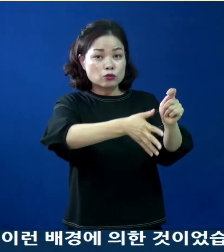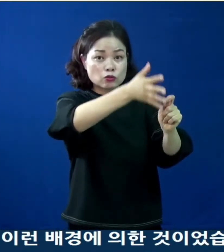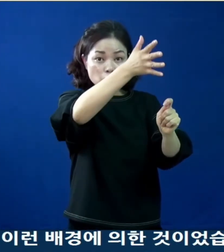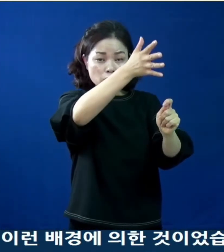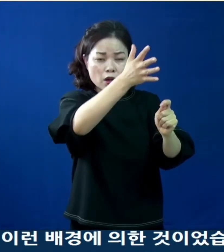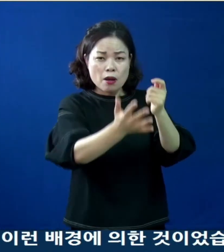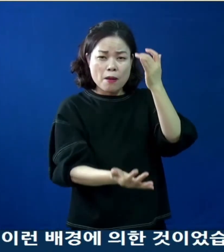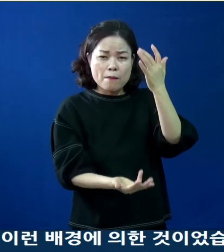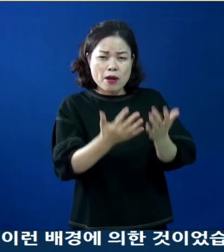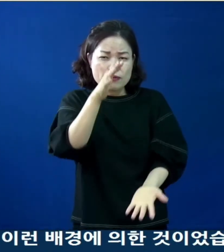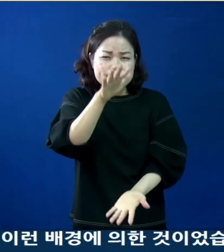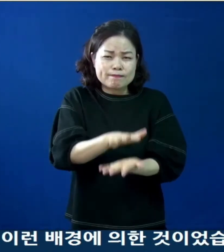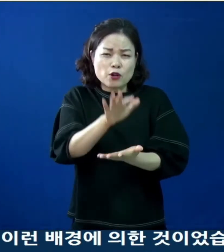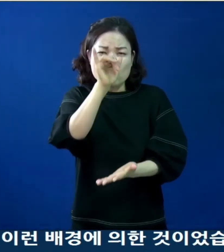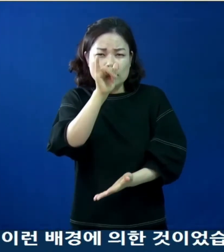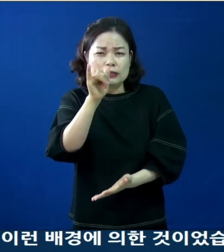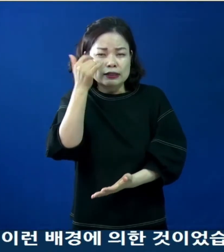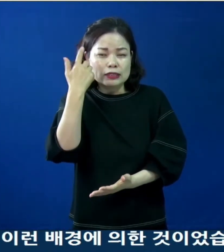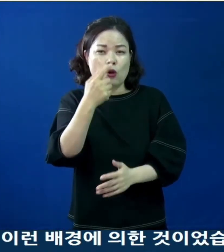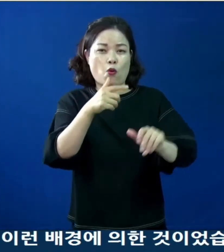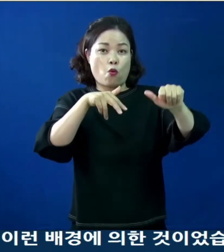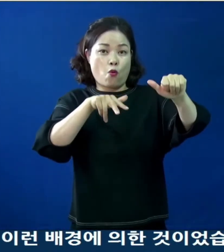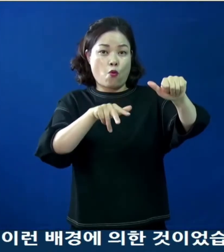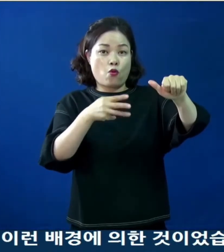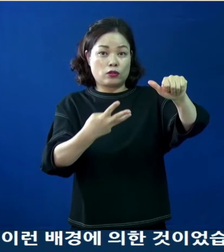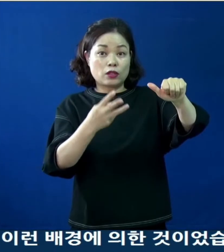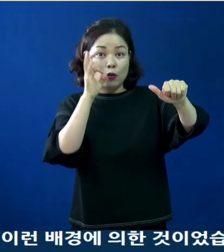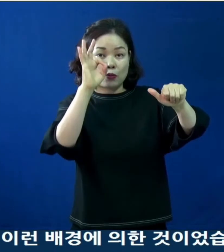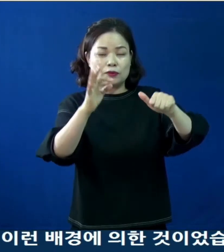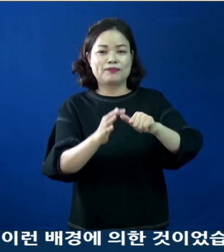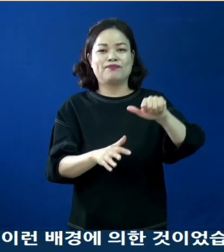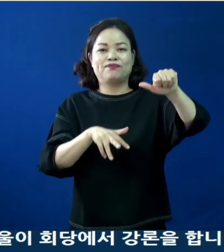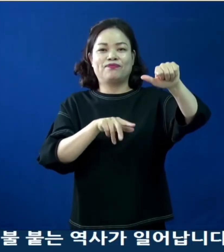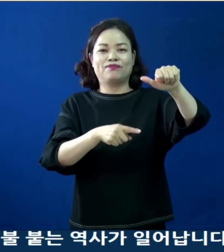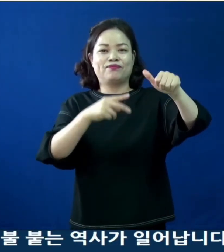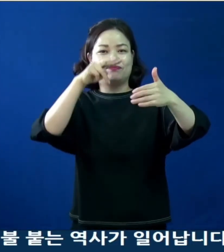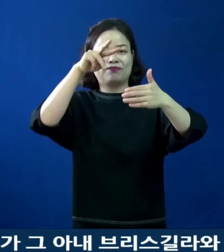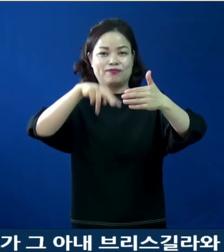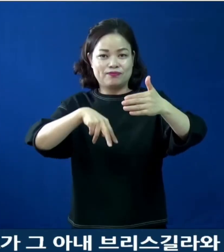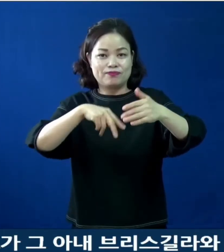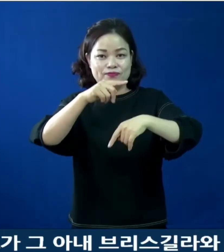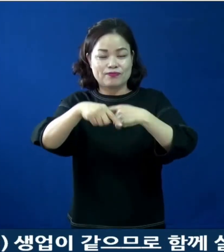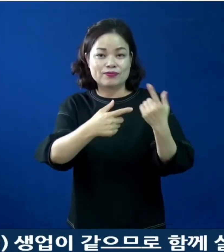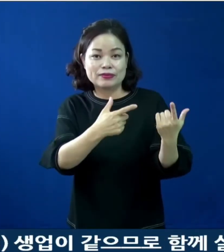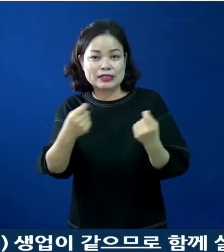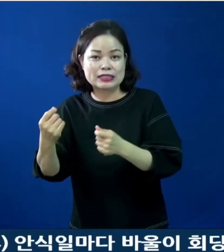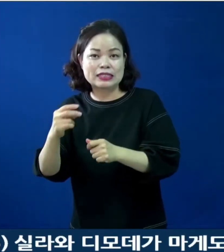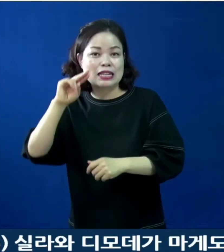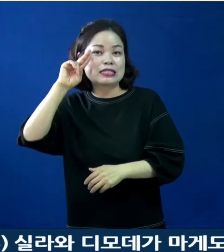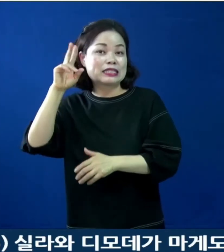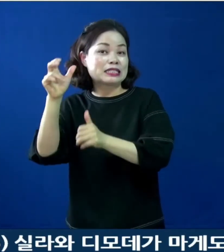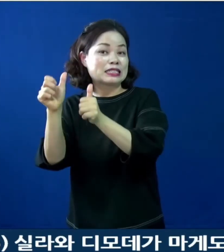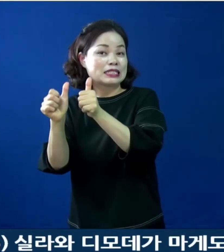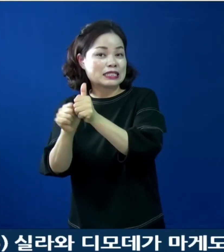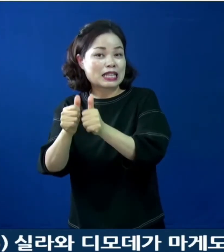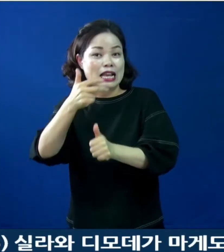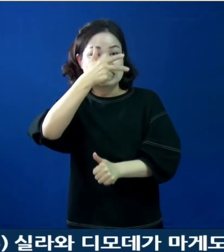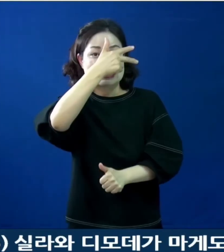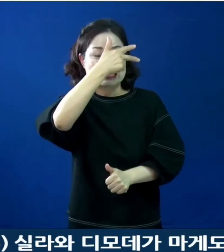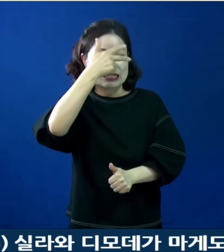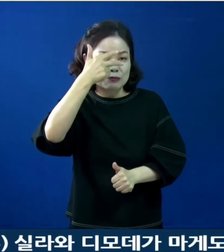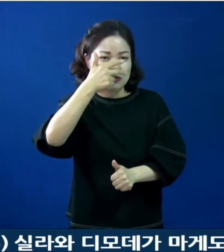불을 붙였는지 5절을 보면서 확인하도록 하겠습니다. 자, 5절 읽겠습니다. 실라와